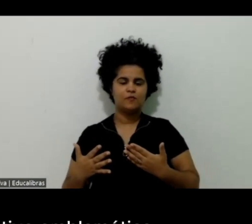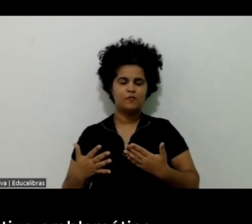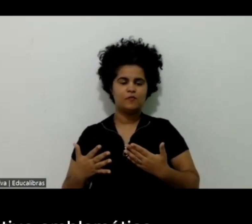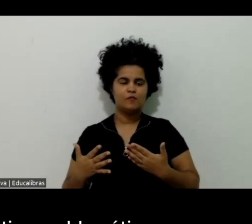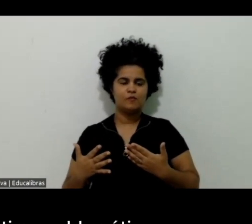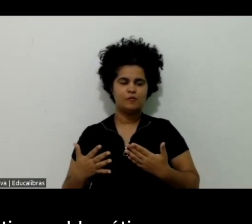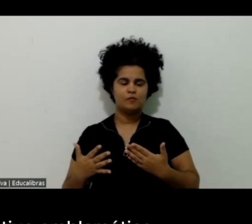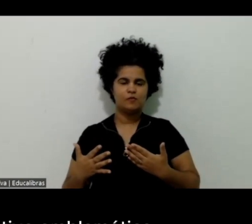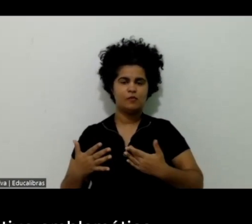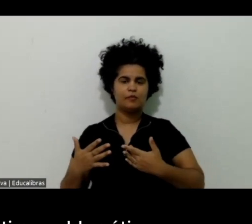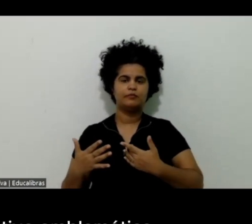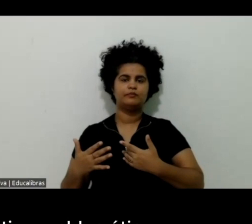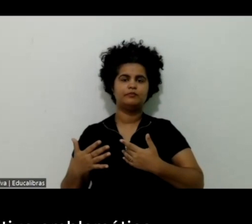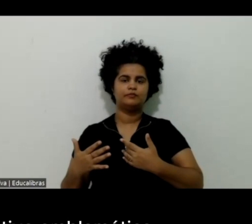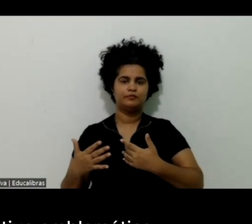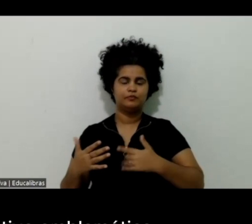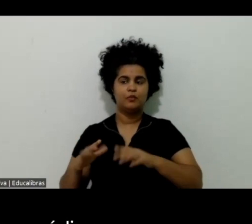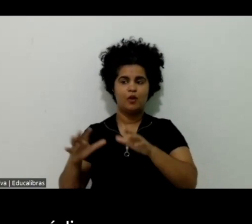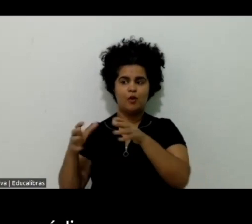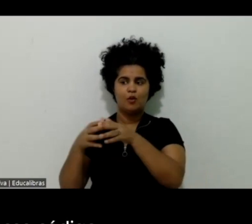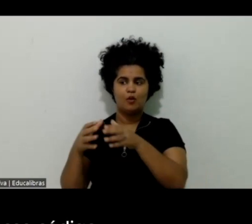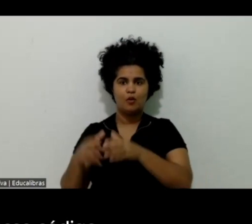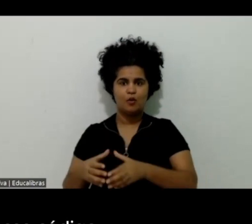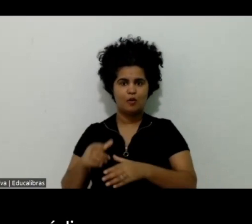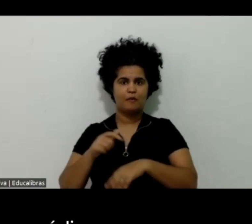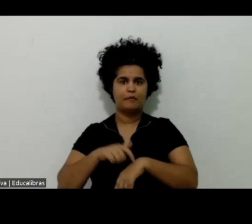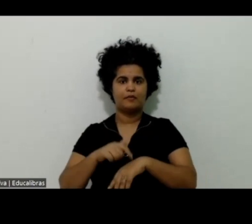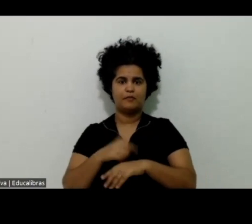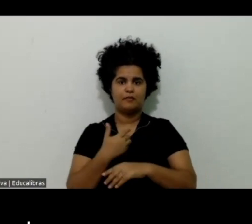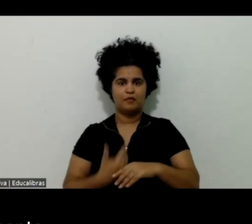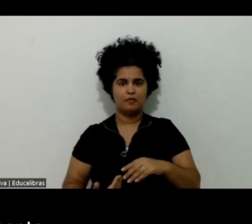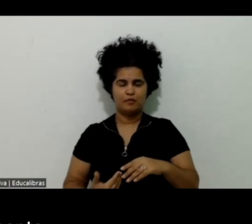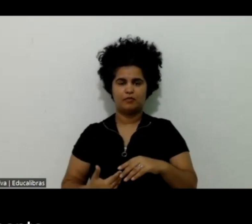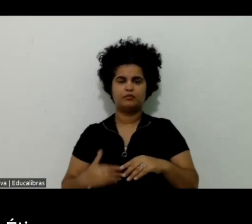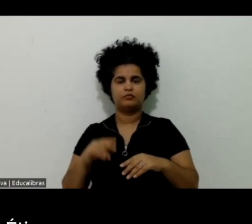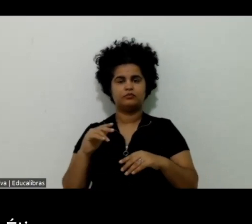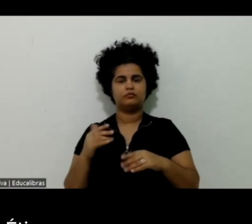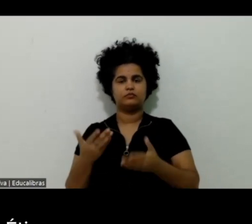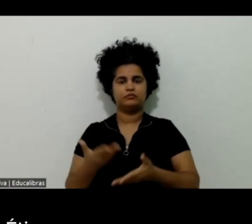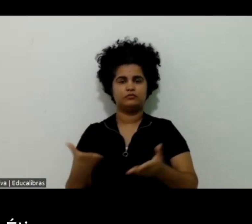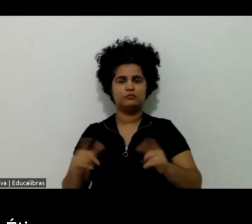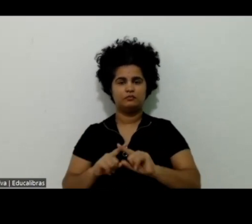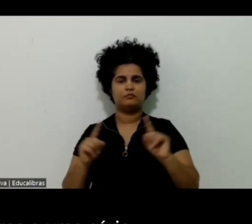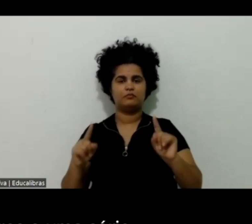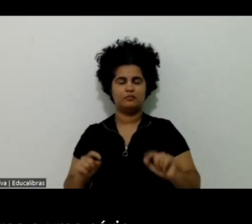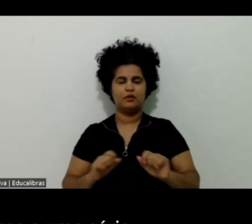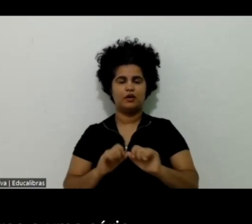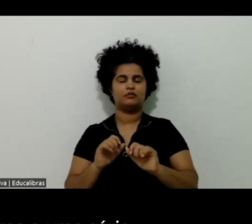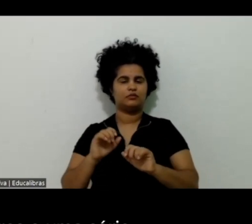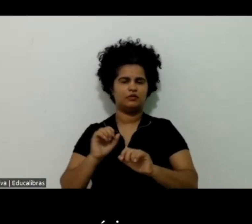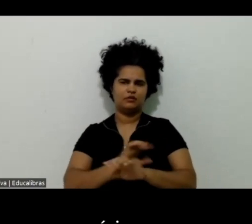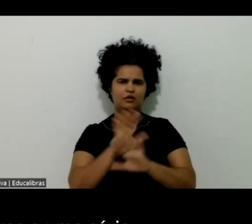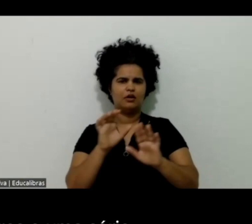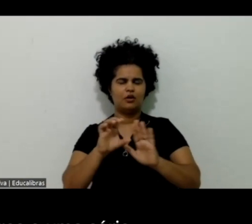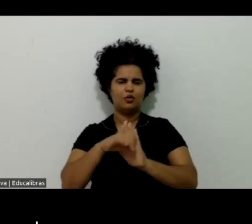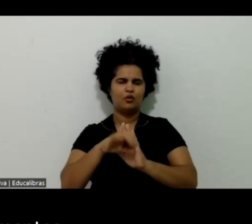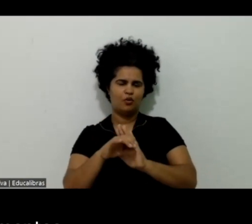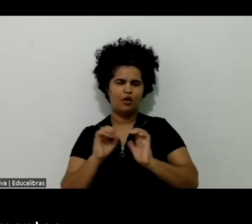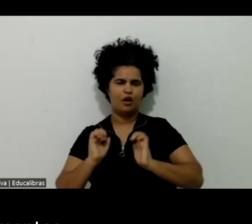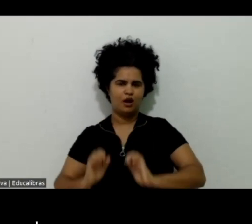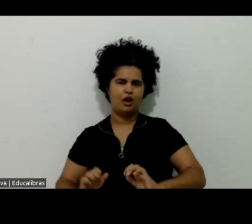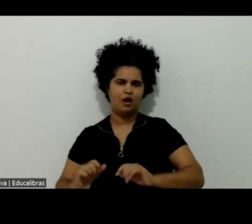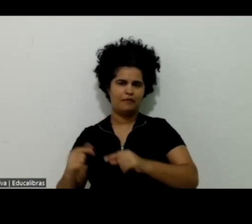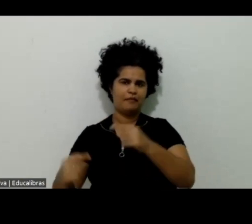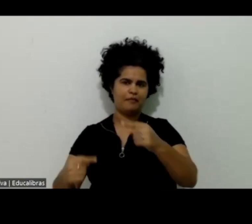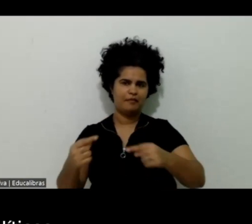enfim, né, o momento público, coletivo, emblemático, né, dos 30 anos desse código, mas obviamente que o Código de Ética, as diretrizes curriculares, né, uma série de